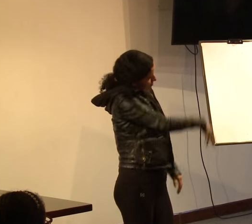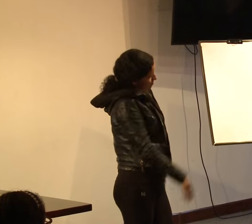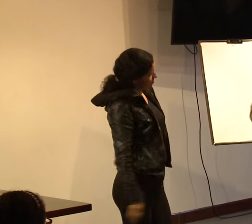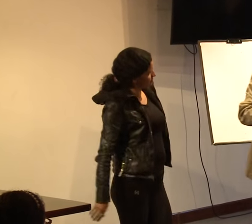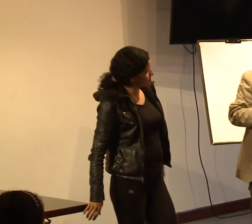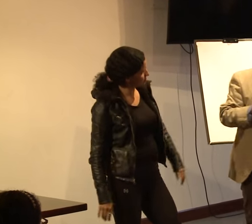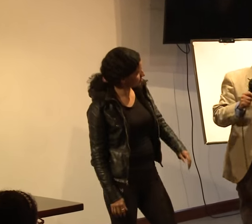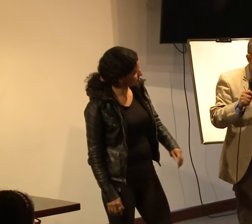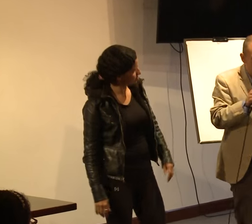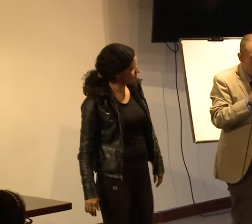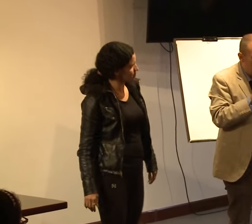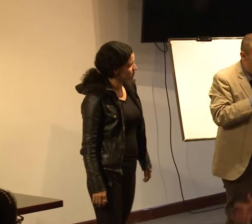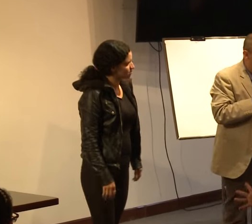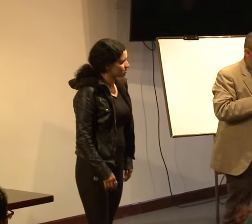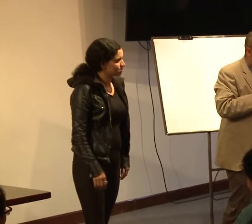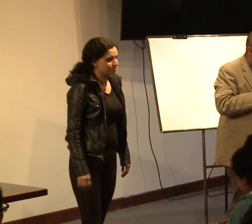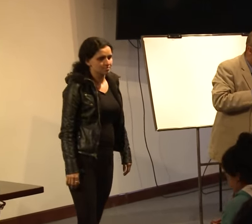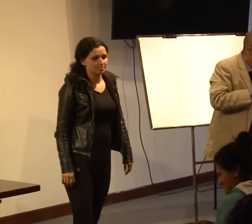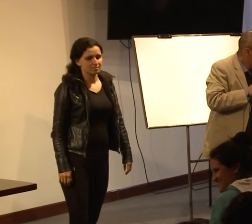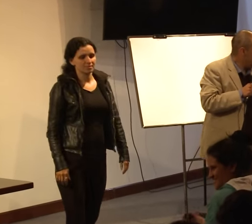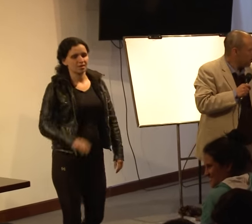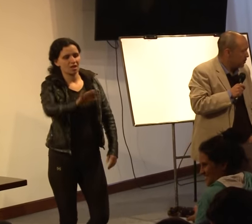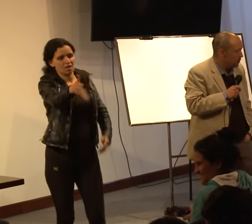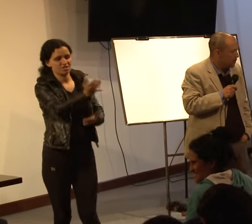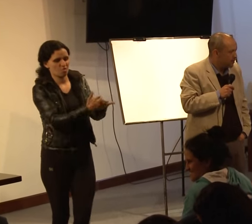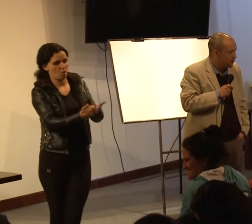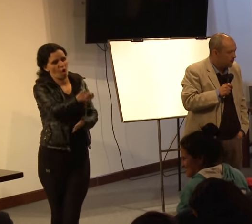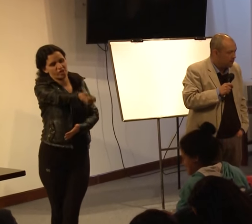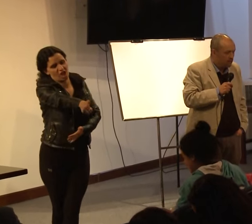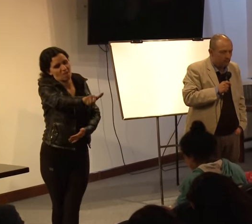Un dibujo ahí, línea, no importa si dibujan bien o mal. Un dibujo rápido.